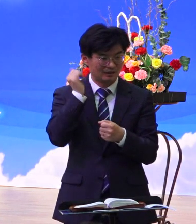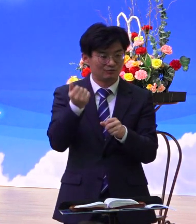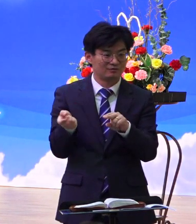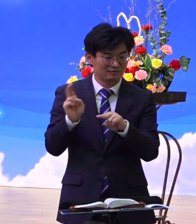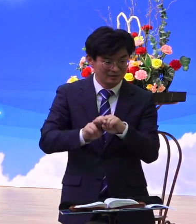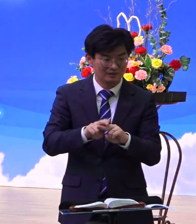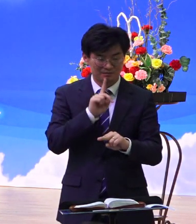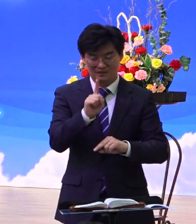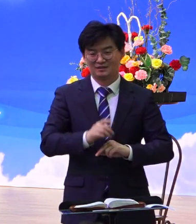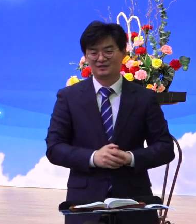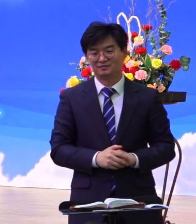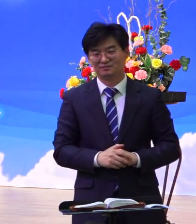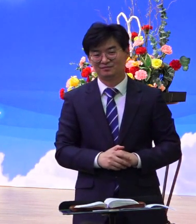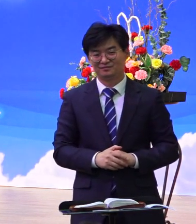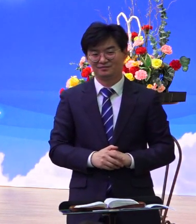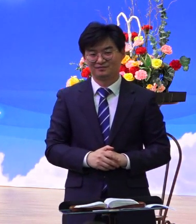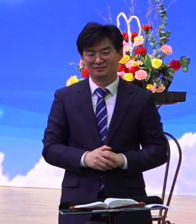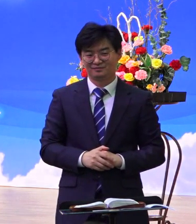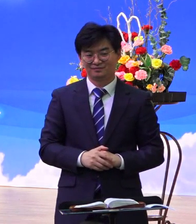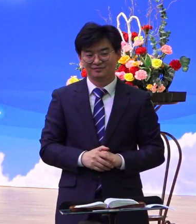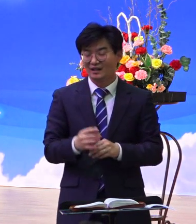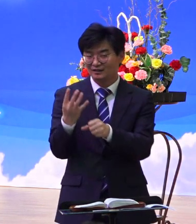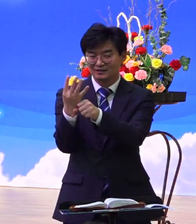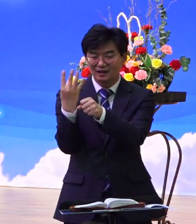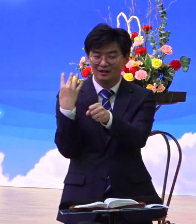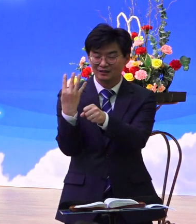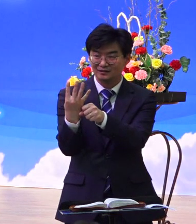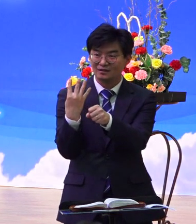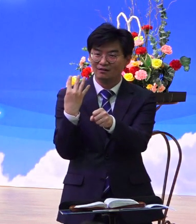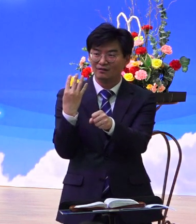많이 긴 시간이 아니죠. 4년 전에 미국에서